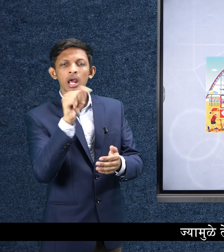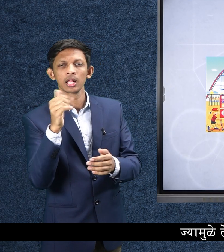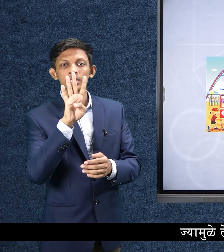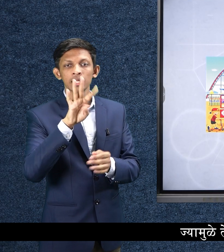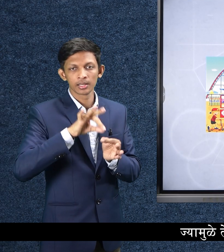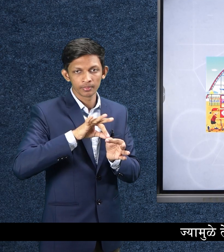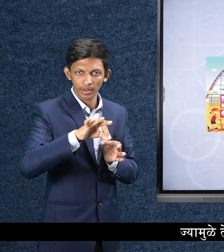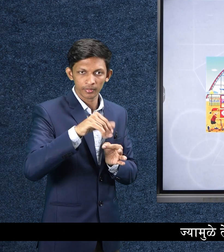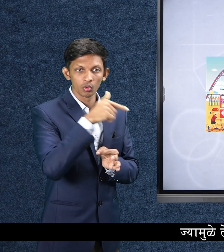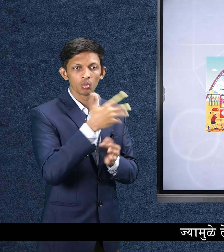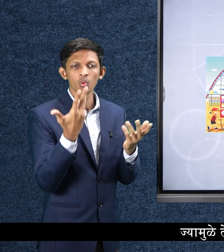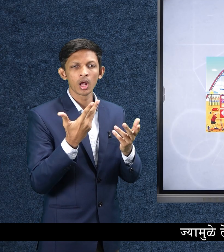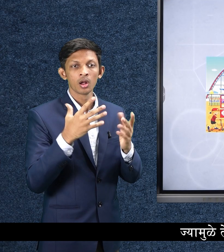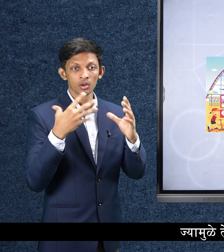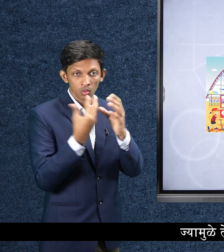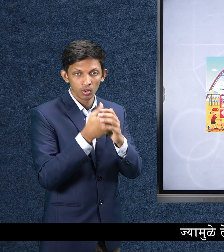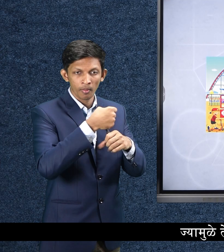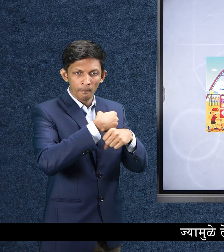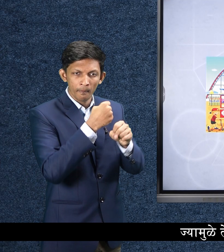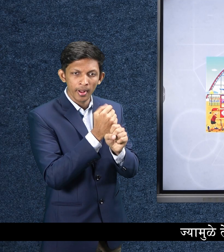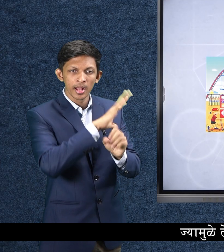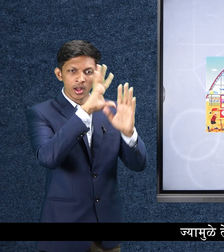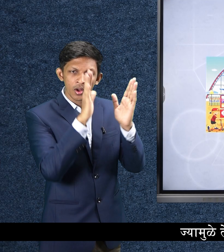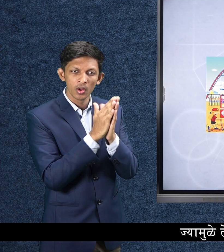ज्यामुळे ते एकूण 7 मैल होते, किंवा